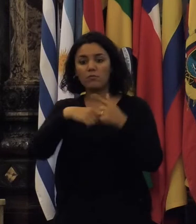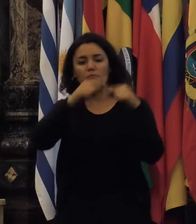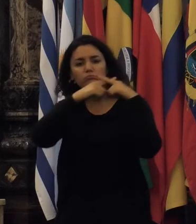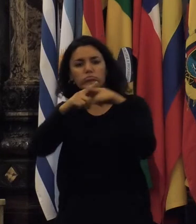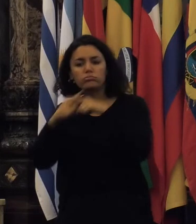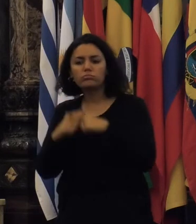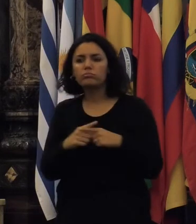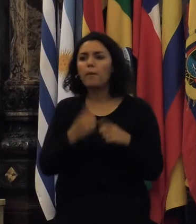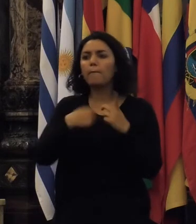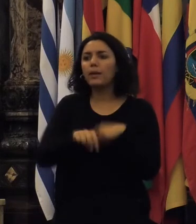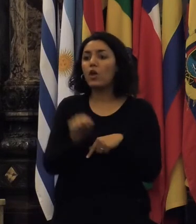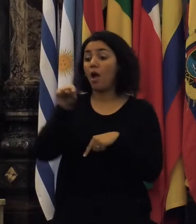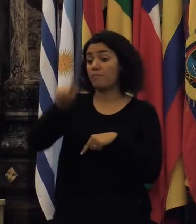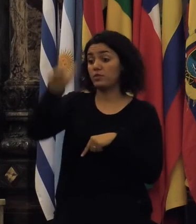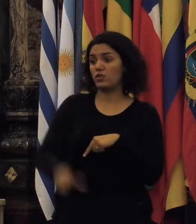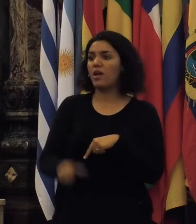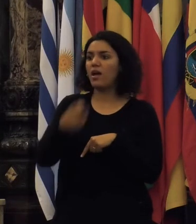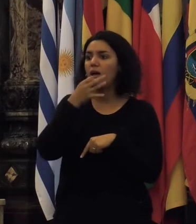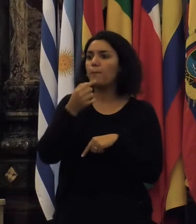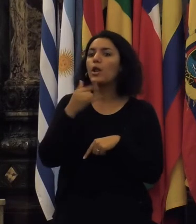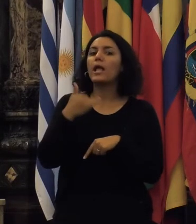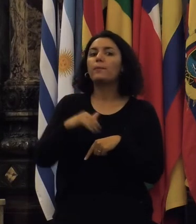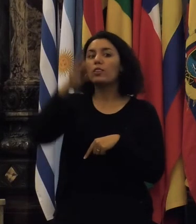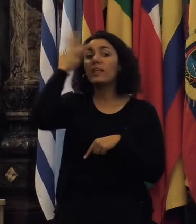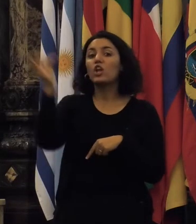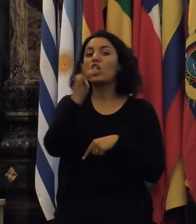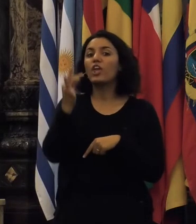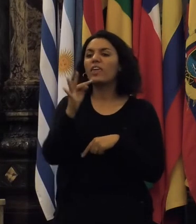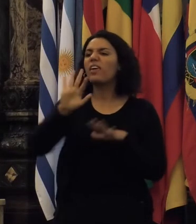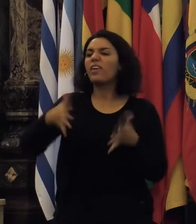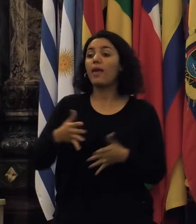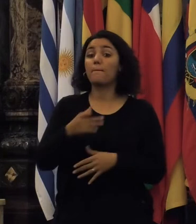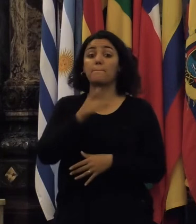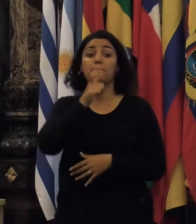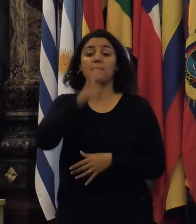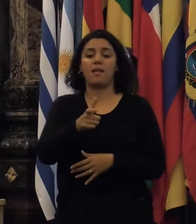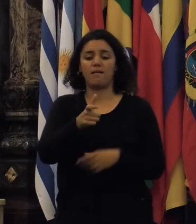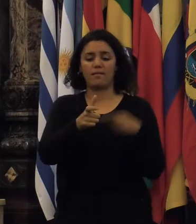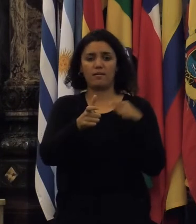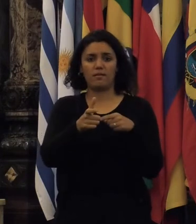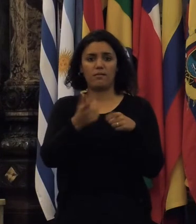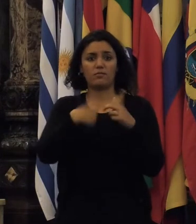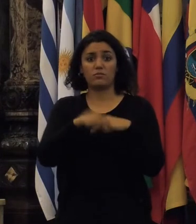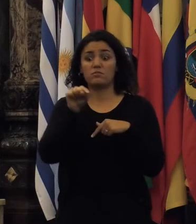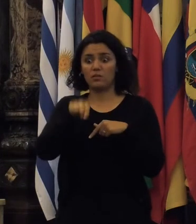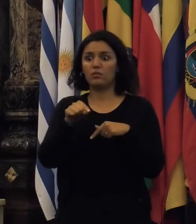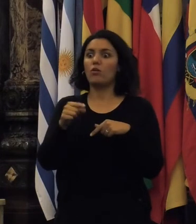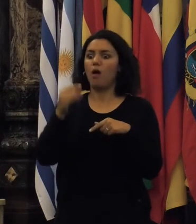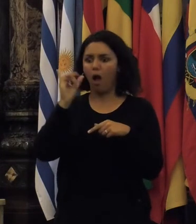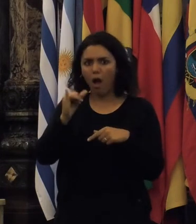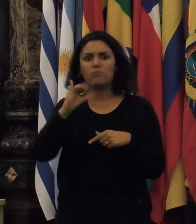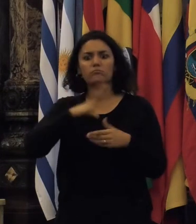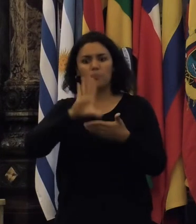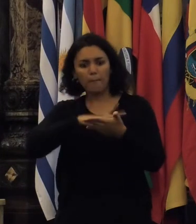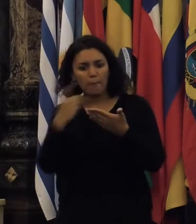alguien dijo, pero si la tecnología es la palabra por excelencia, ¿cómo nosotros no vamos a poder participar de un proyecto de esta envergadura?